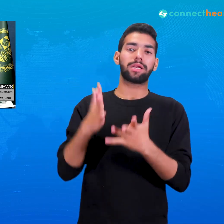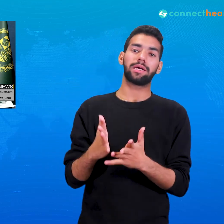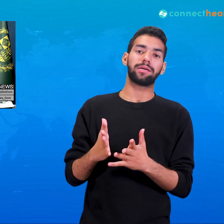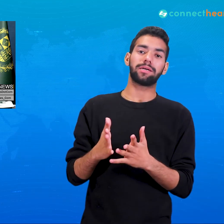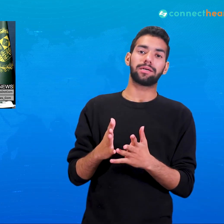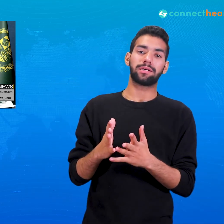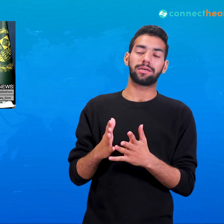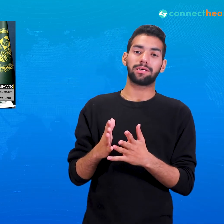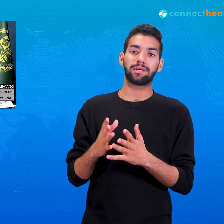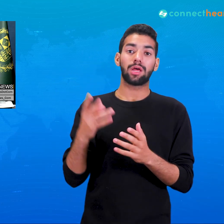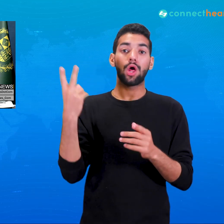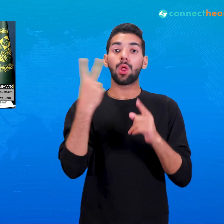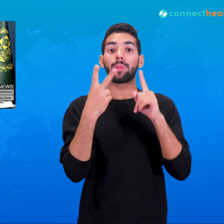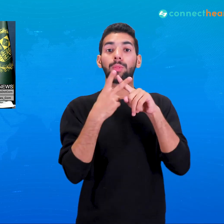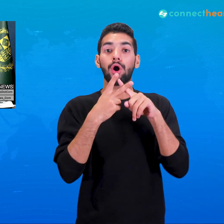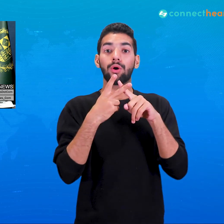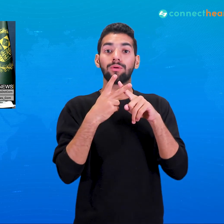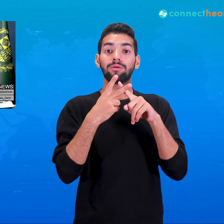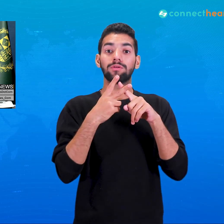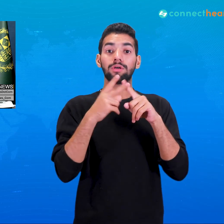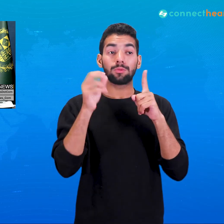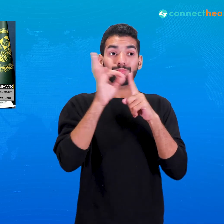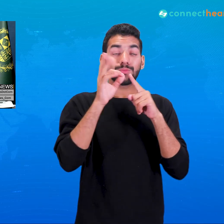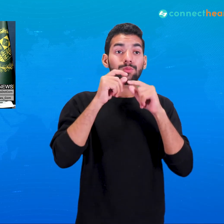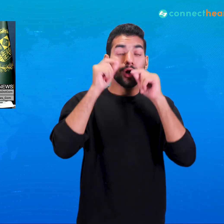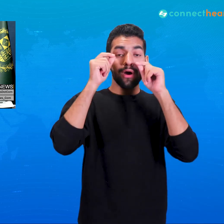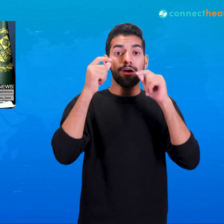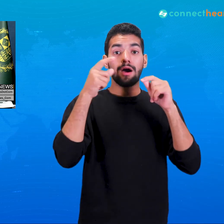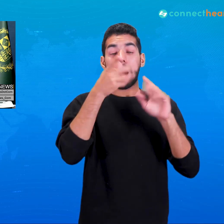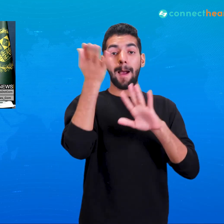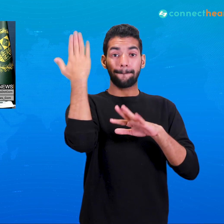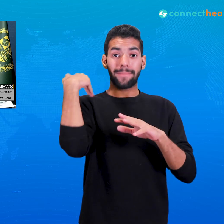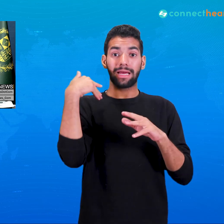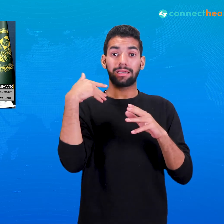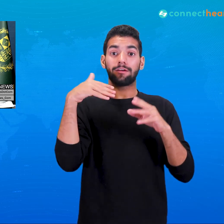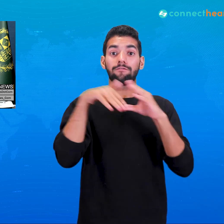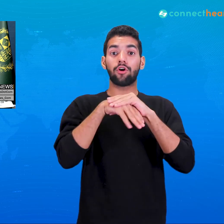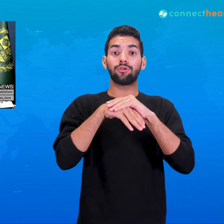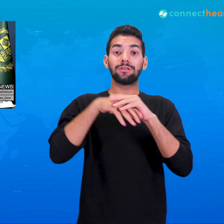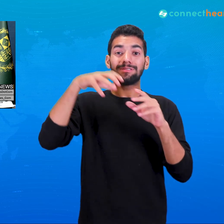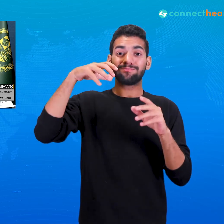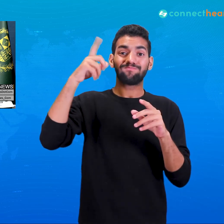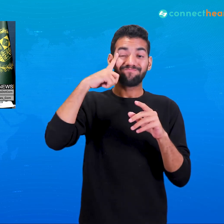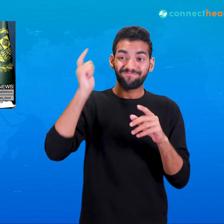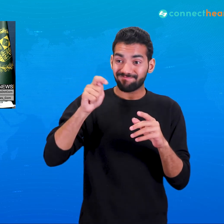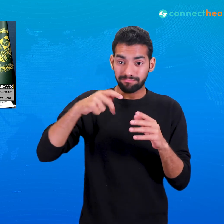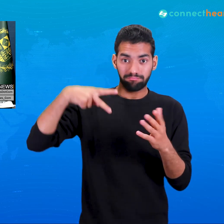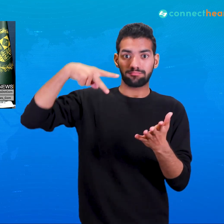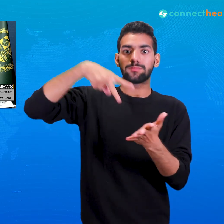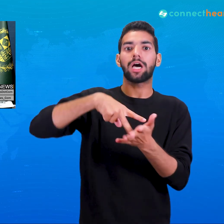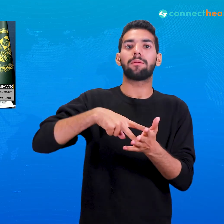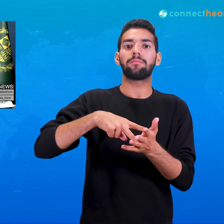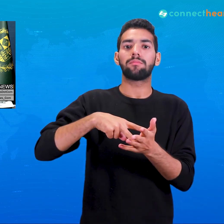2 خلیفہ وقت ان کو جا کے عدالت میں کھڑا ہونا پڑا، اور پھر